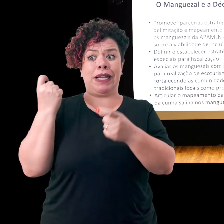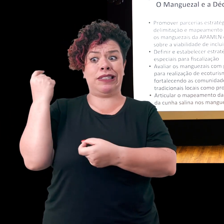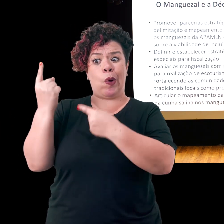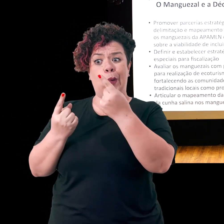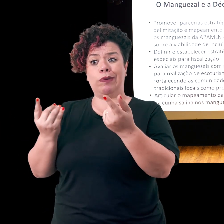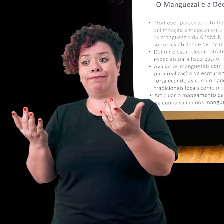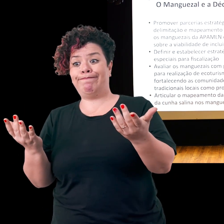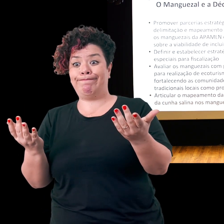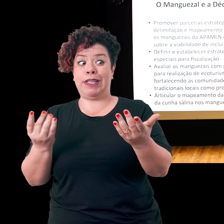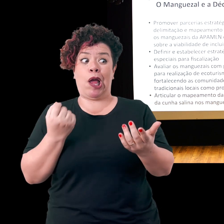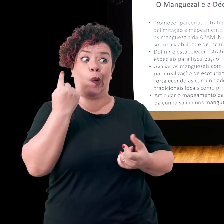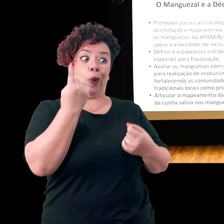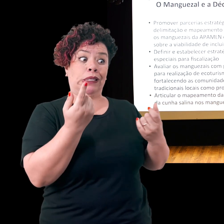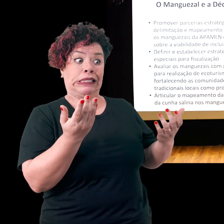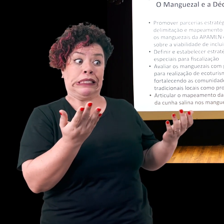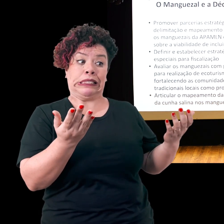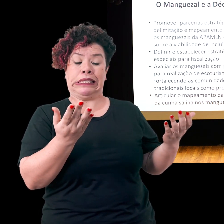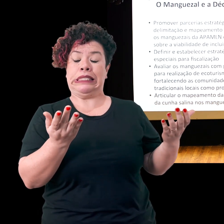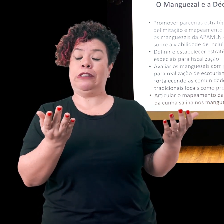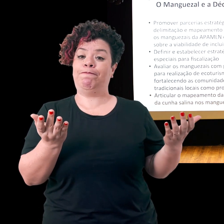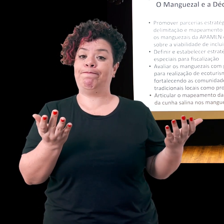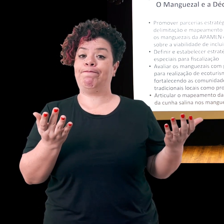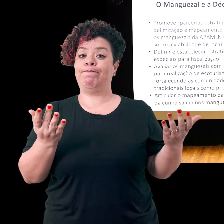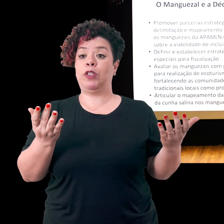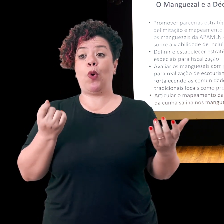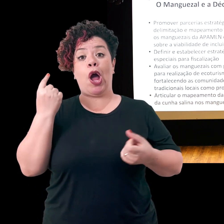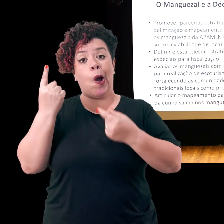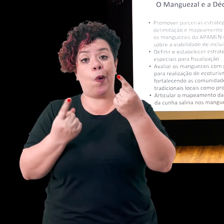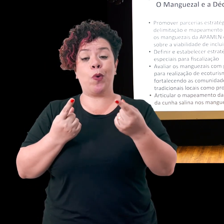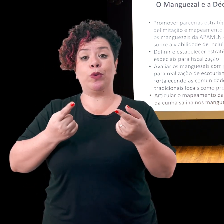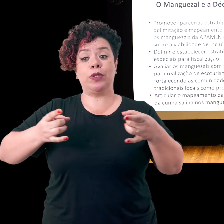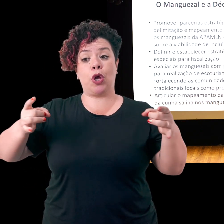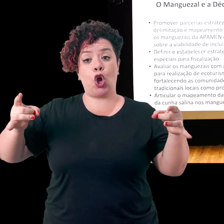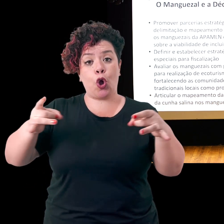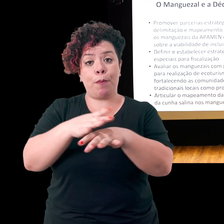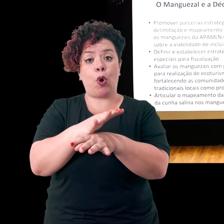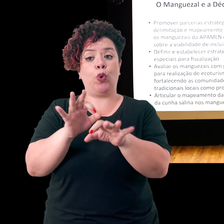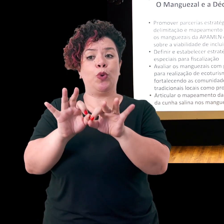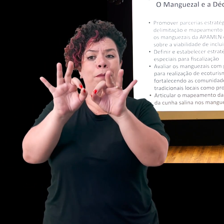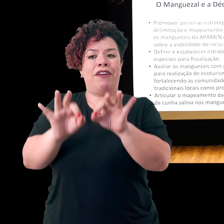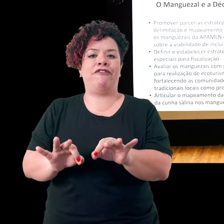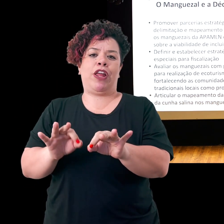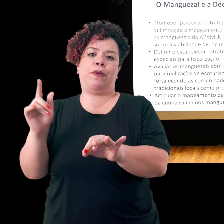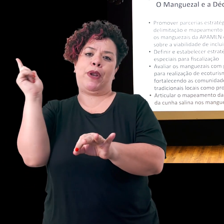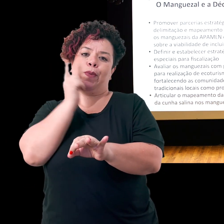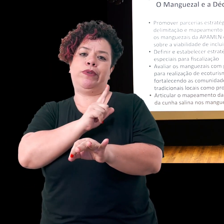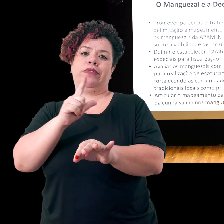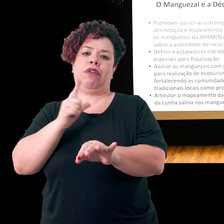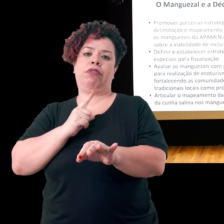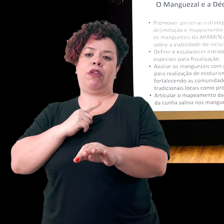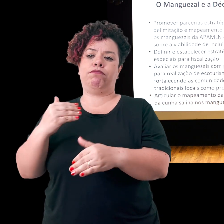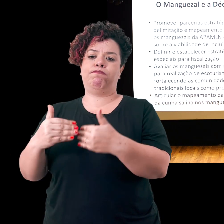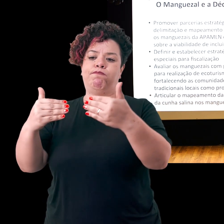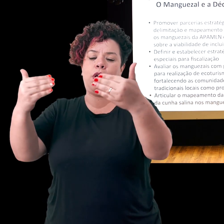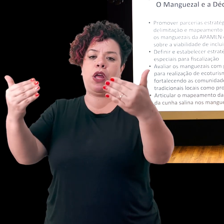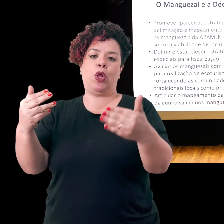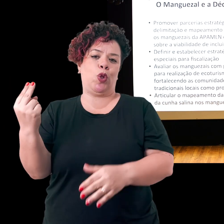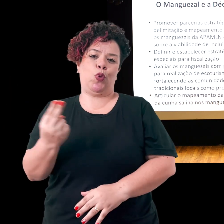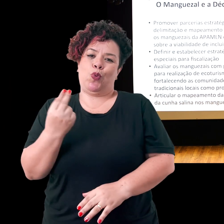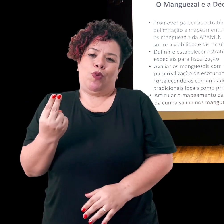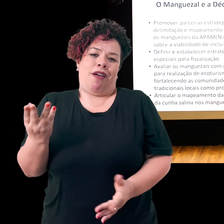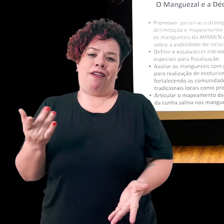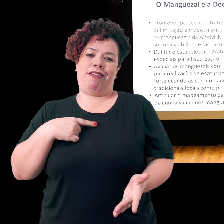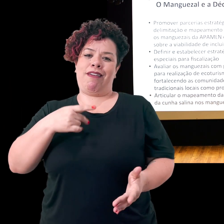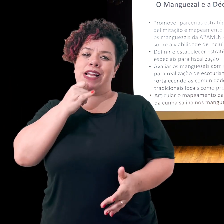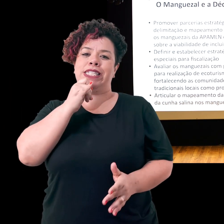mapeamentos e mapeamentos. Tem mapeamentos que não necessariamente são apropriados para uma escala de gestão, quando você vai falar, por exemplo, de